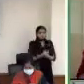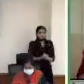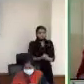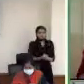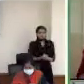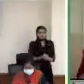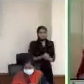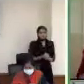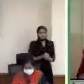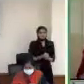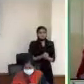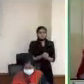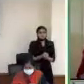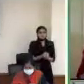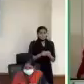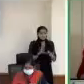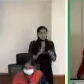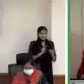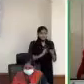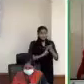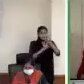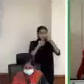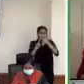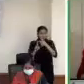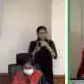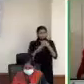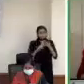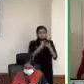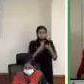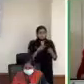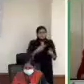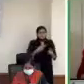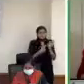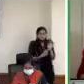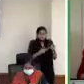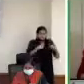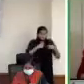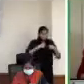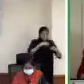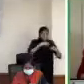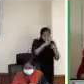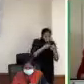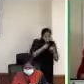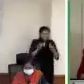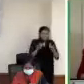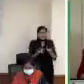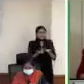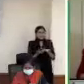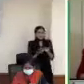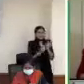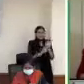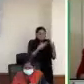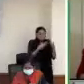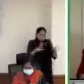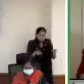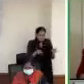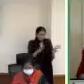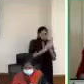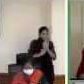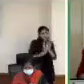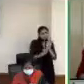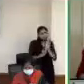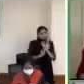दिनों में पूर्वोत्तर राज्य के विभिन्न कपड़ा, हथकरघा व शिल्पी और दिव्यांगों की कुशलताओं को प्रदर्शित करने के